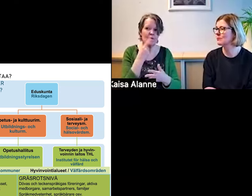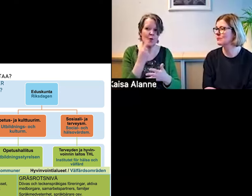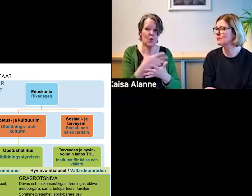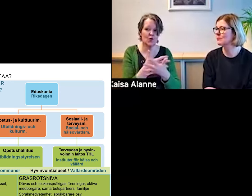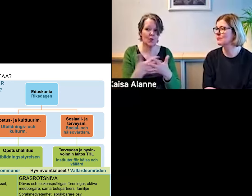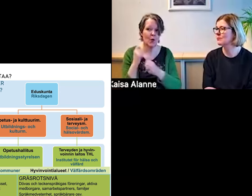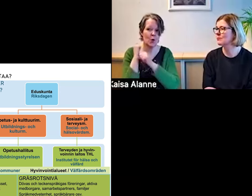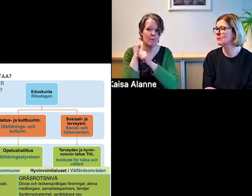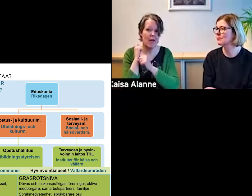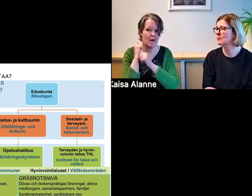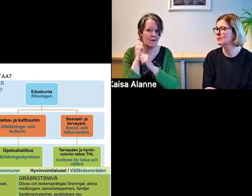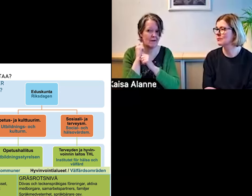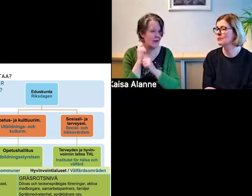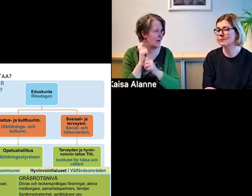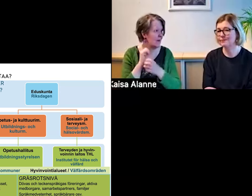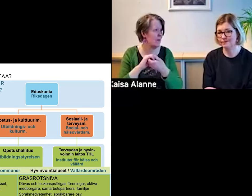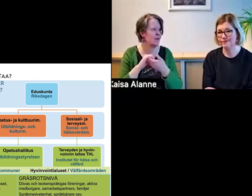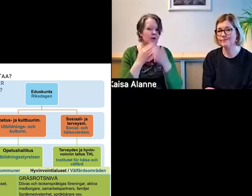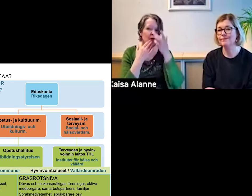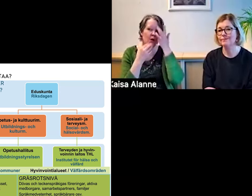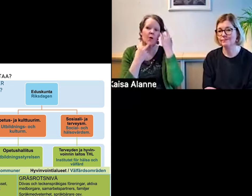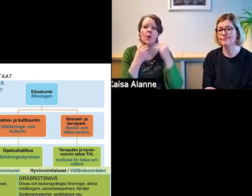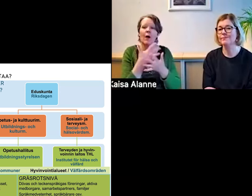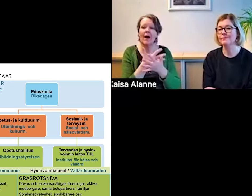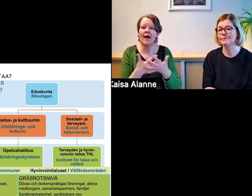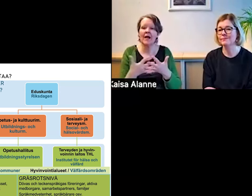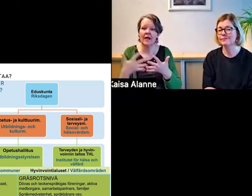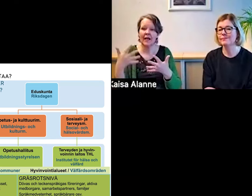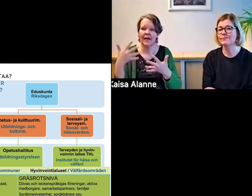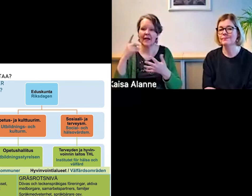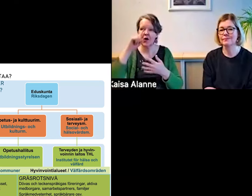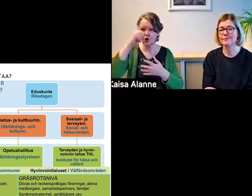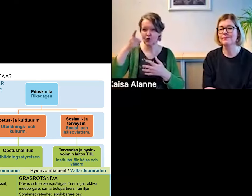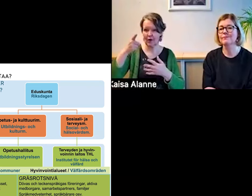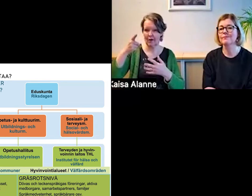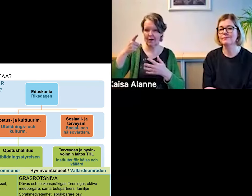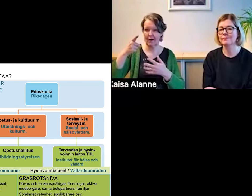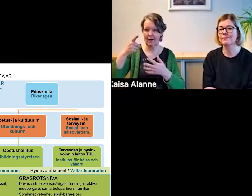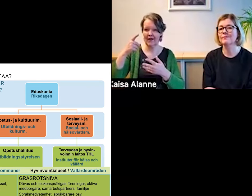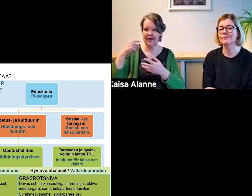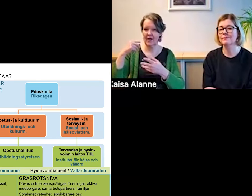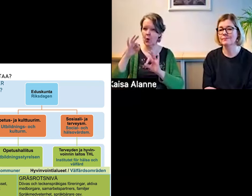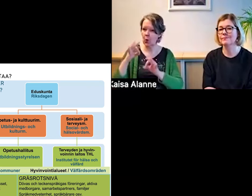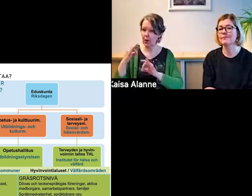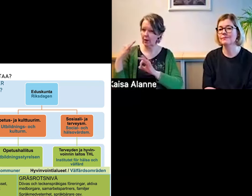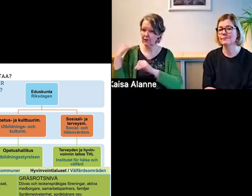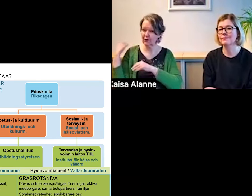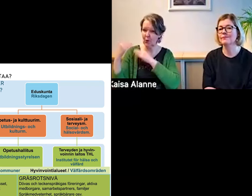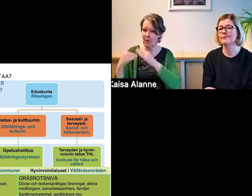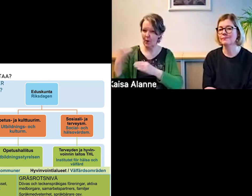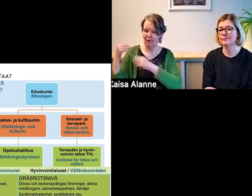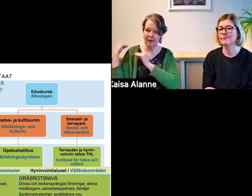tullut, puhutaan tämmöinen kielen kantaja. Eli tavallaan henkilö, joka käyttää ja